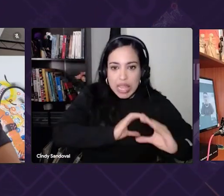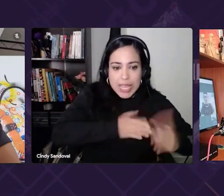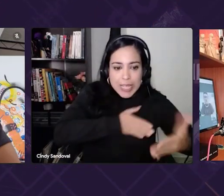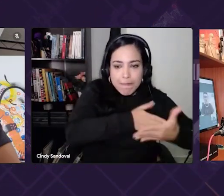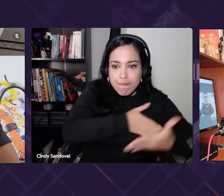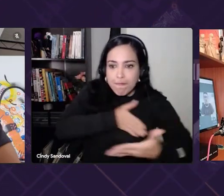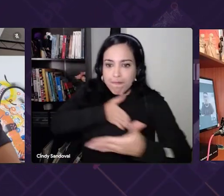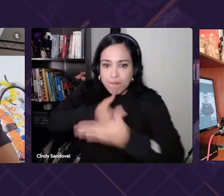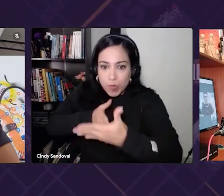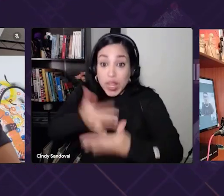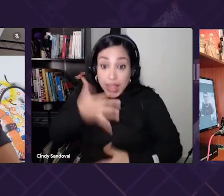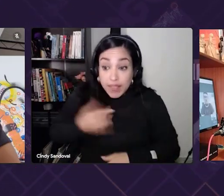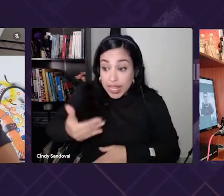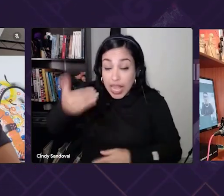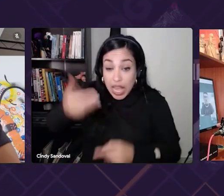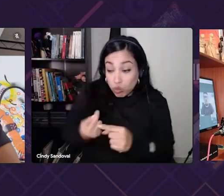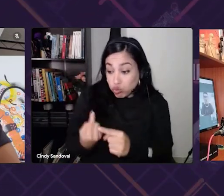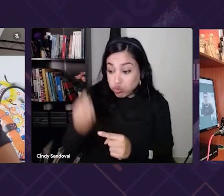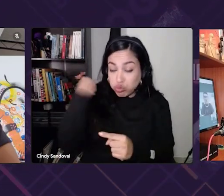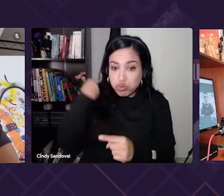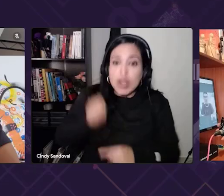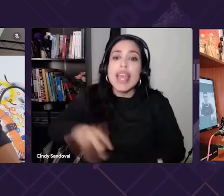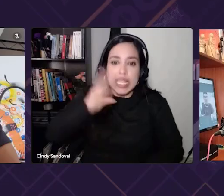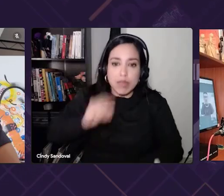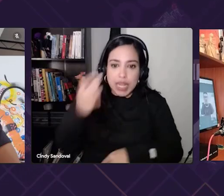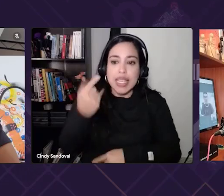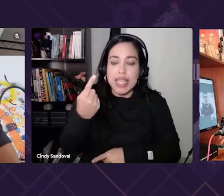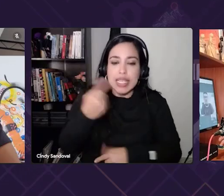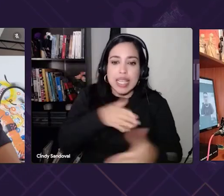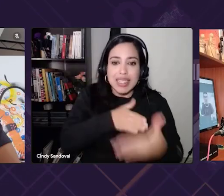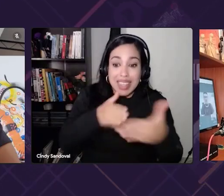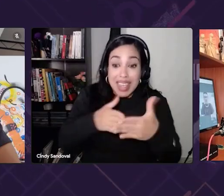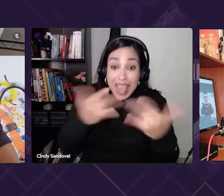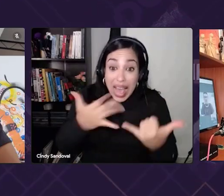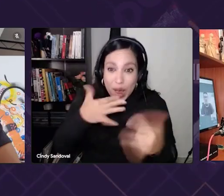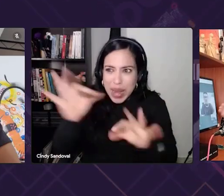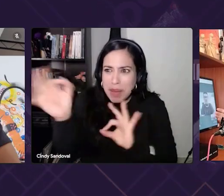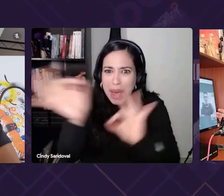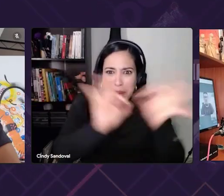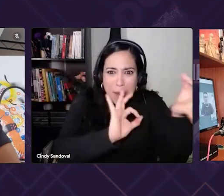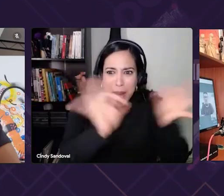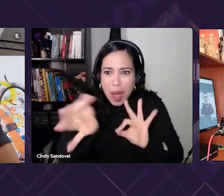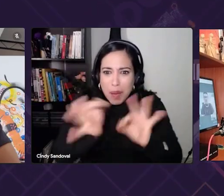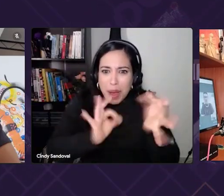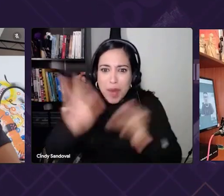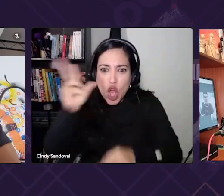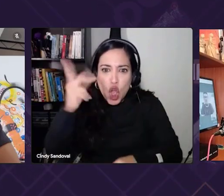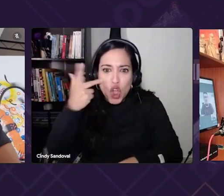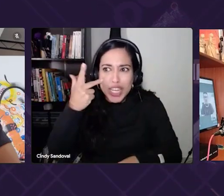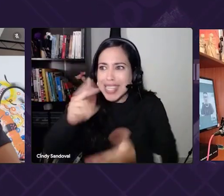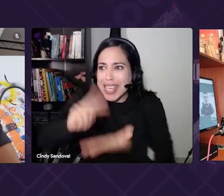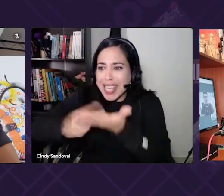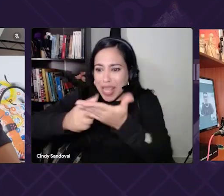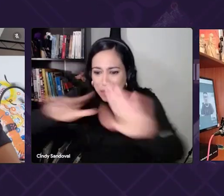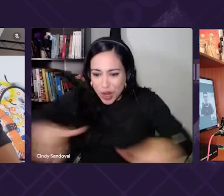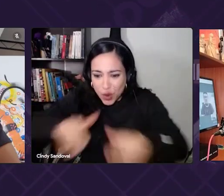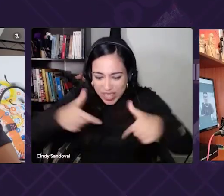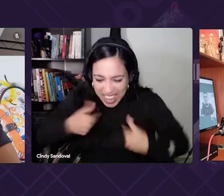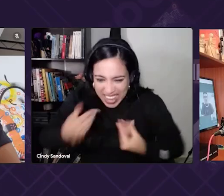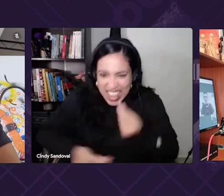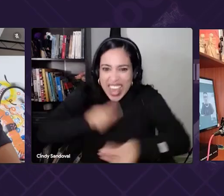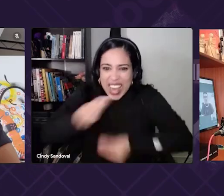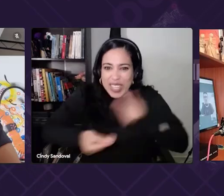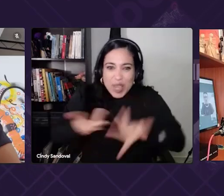Las hemos vuelto a experimentar ahorita cuando estábamos cuadrando nuestros equipos para conversar con Cristian. Y la angustia